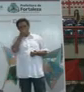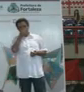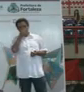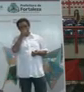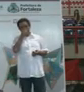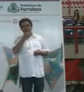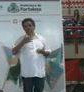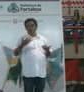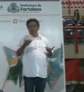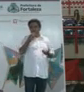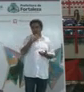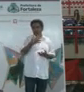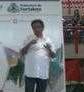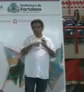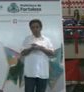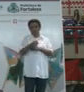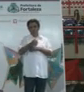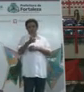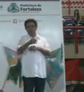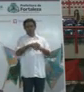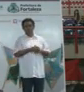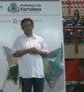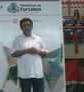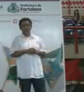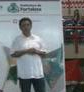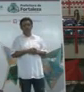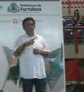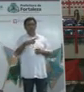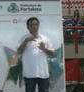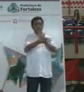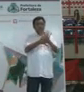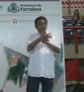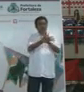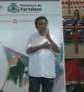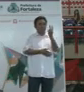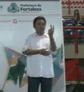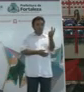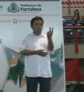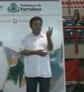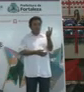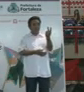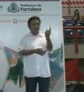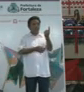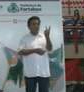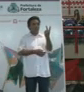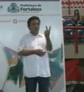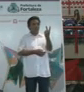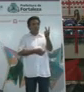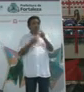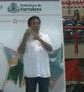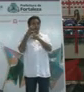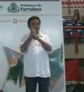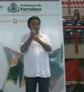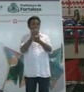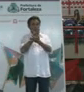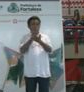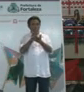aí na nossa primeira questãozinha, nós temos dois textos e a gente vai revisar algumas